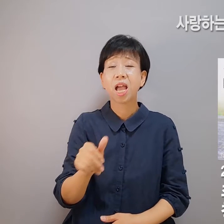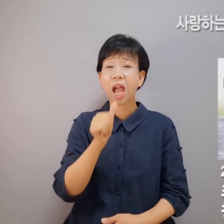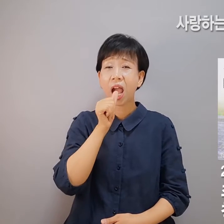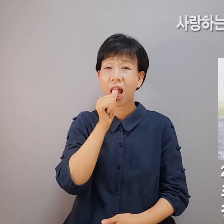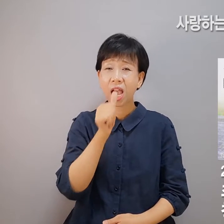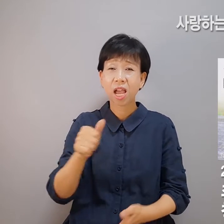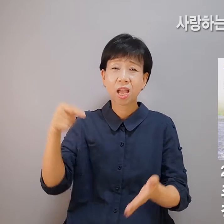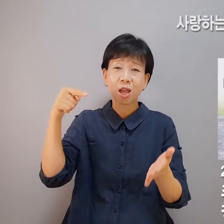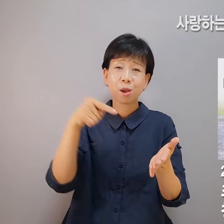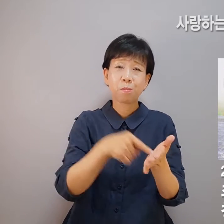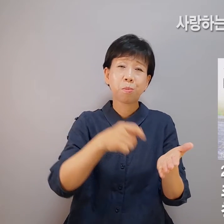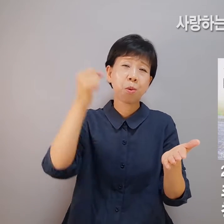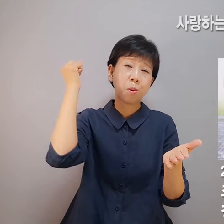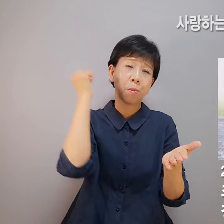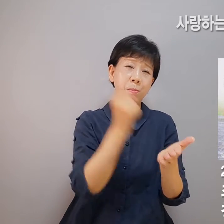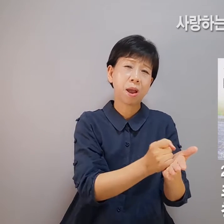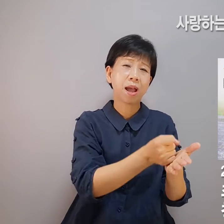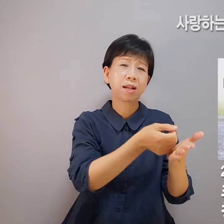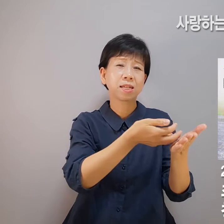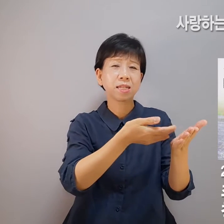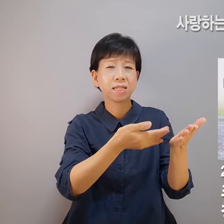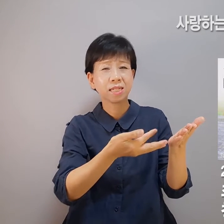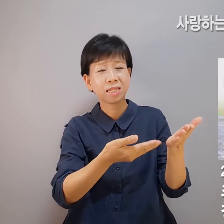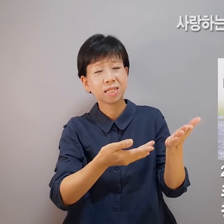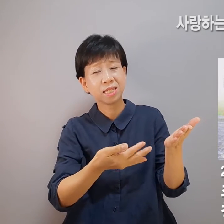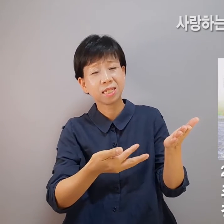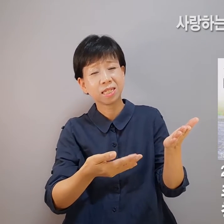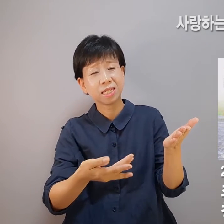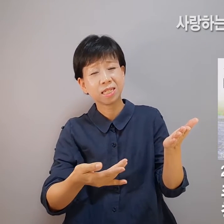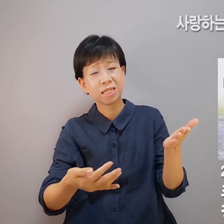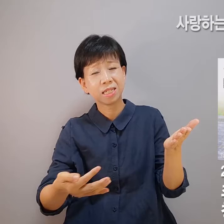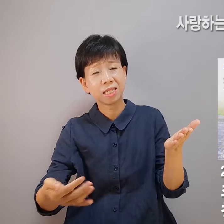십자가에 못 박히신